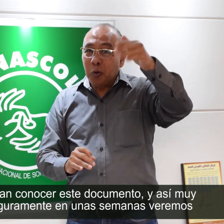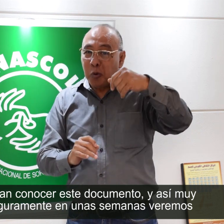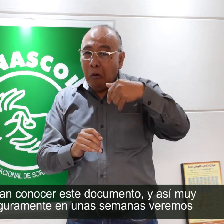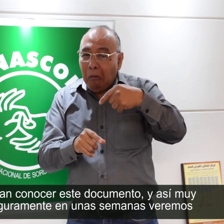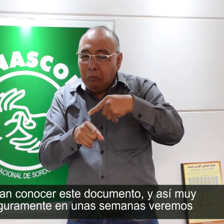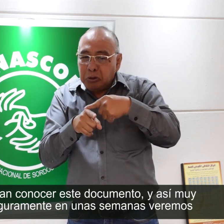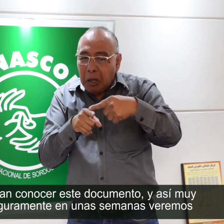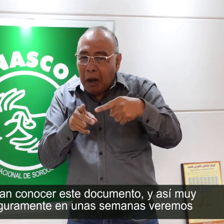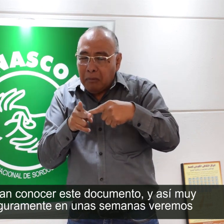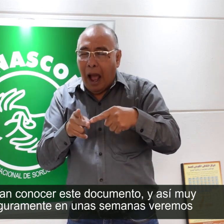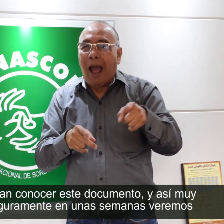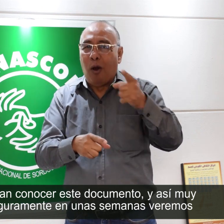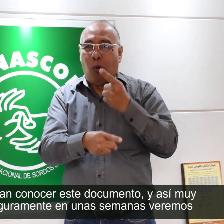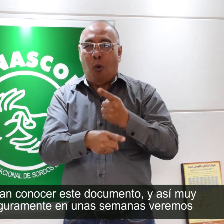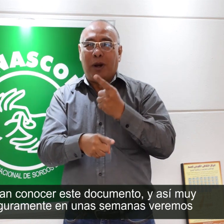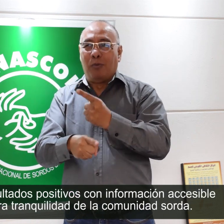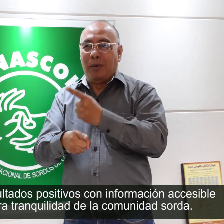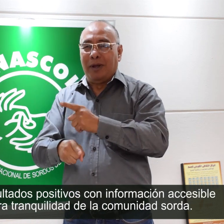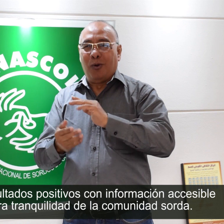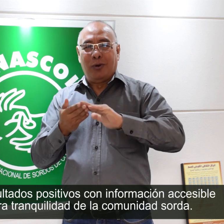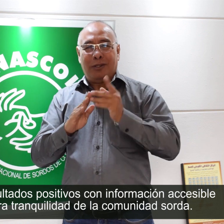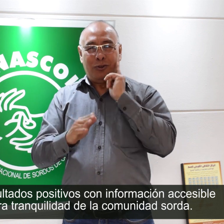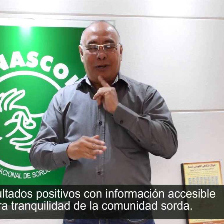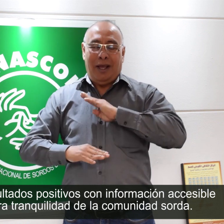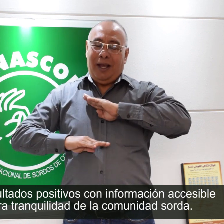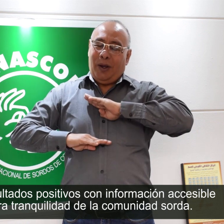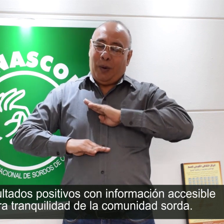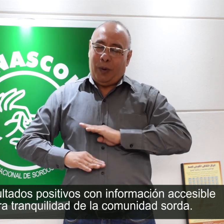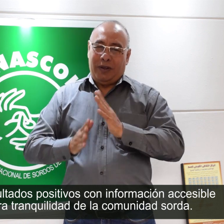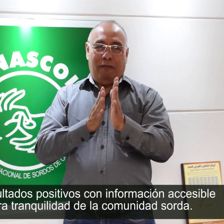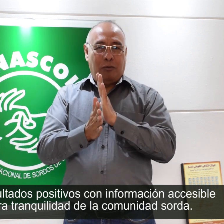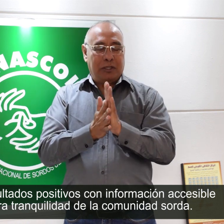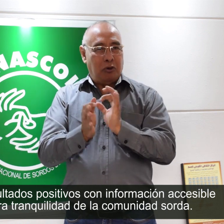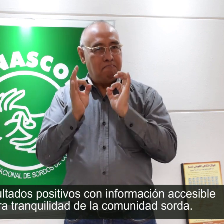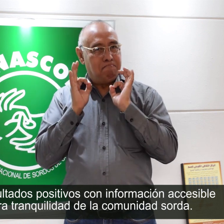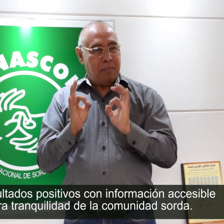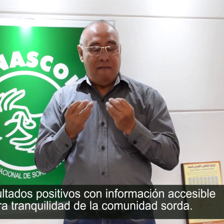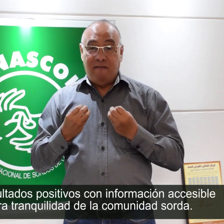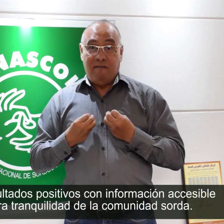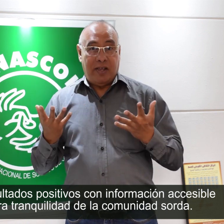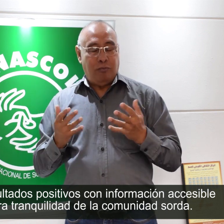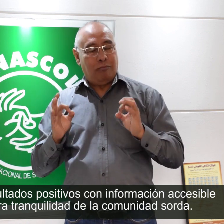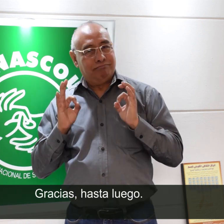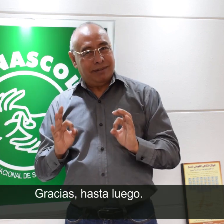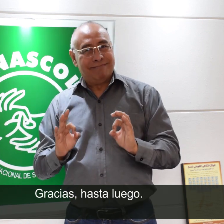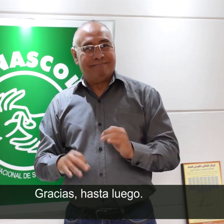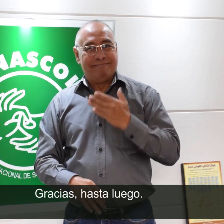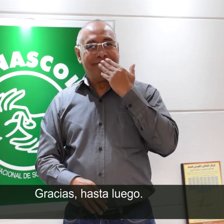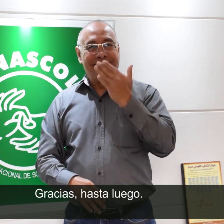semanas, veremos los resultados positivos con información accesible para tranquilidad de la comunidad sorda. Gracias. Hasta